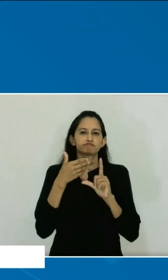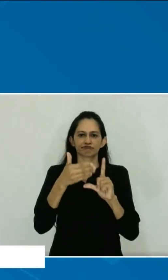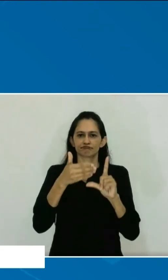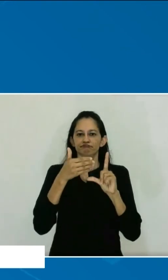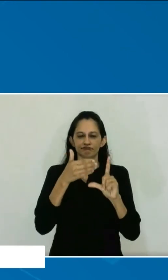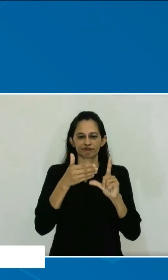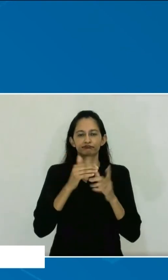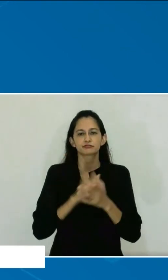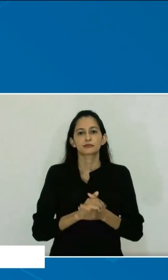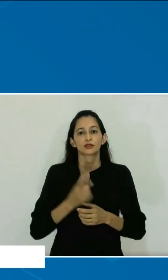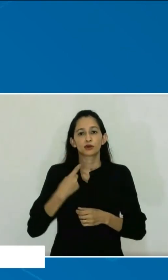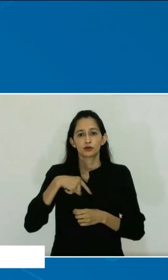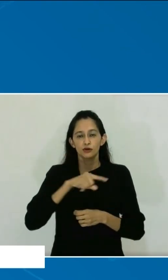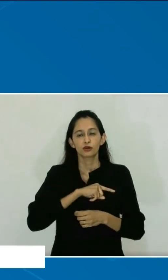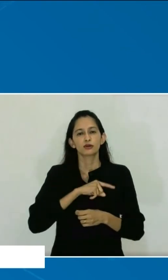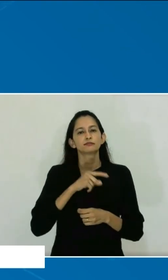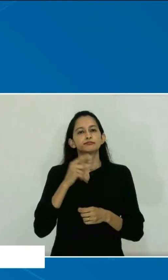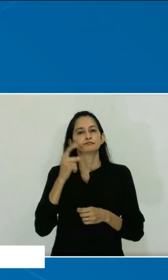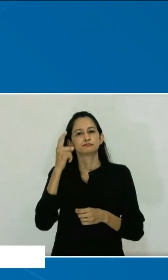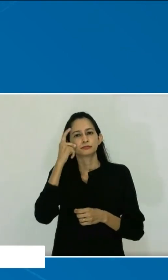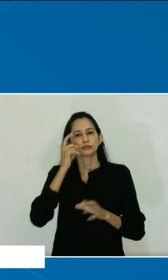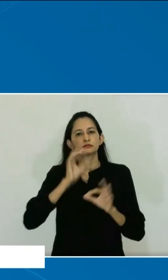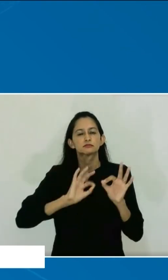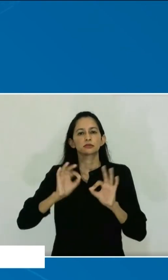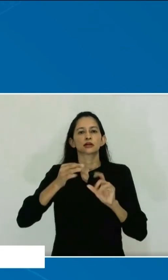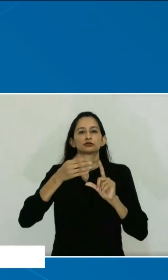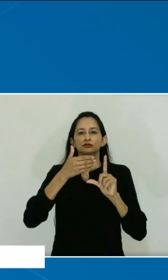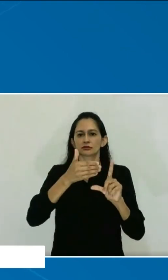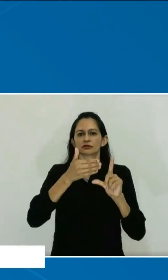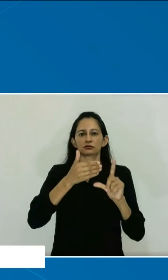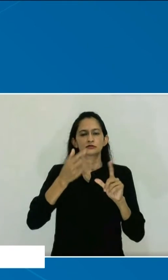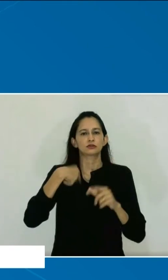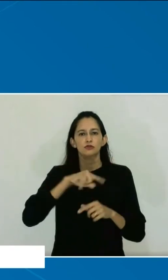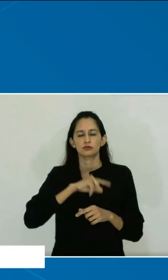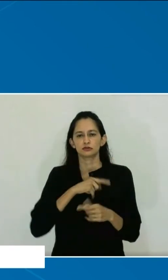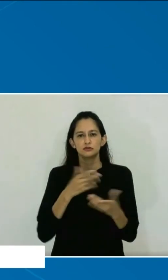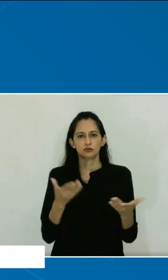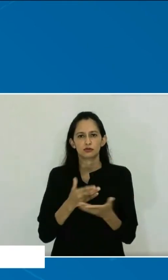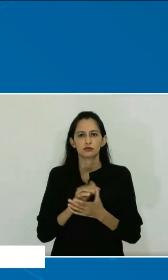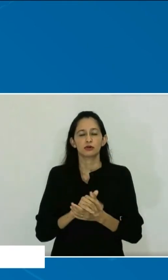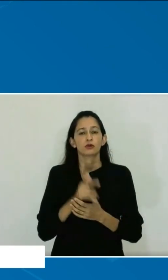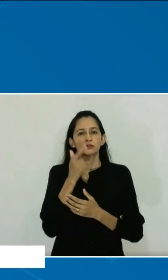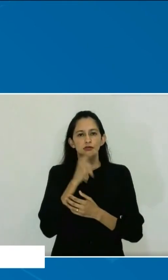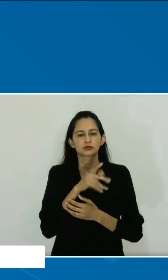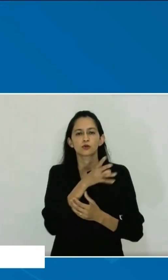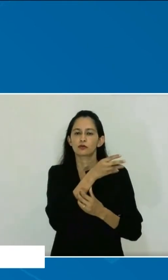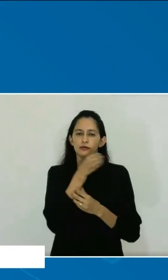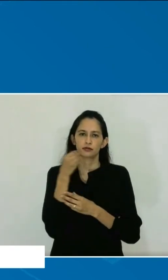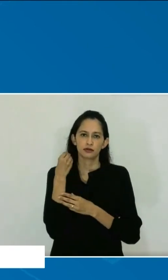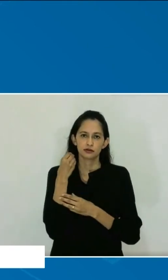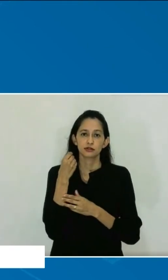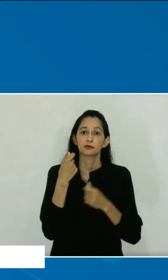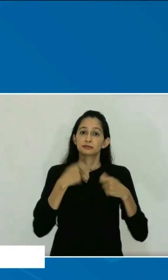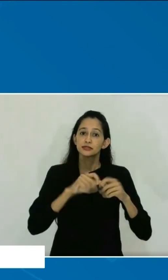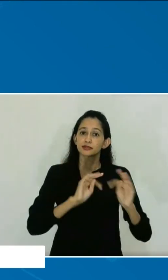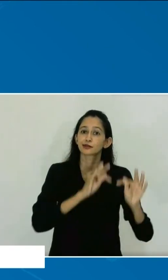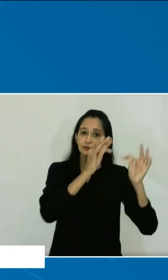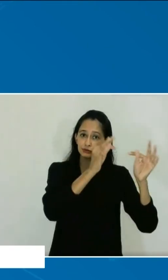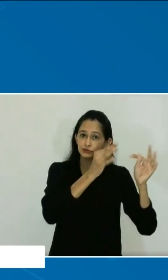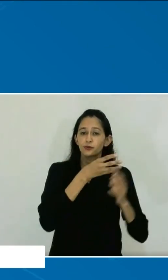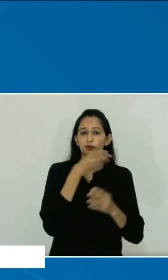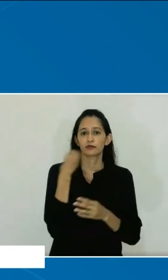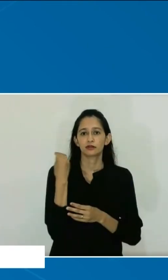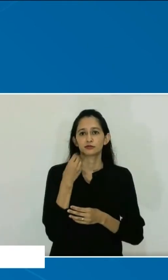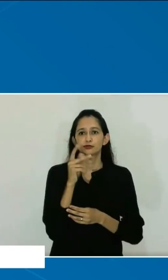estamos construindo aqui à distância, todos nós, né? Com qualidade. Nós precisamos de equipamento com qualidade também para os